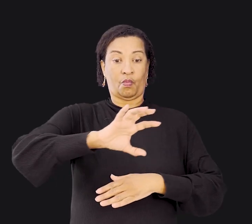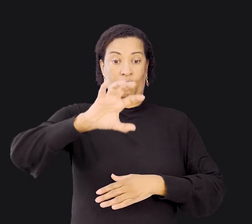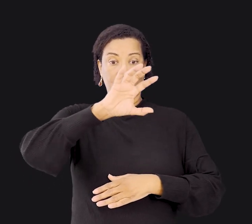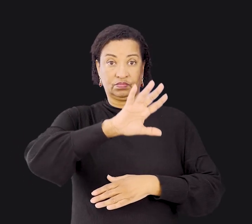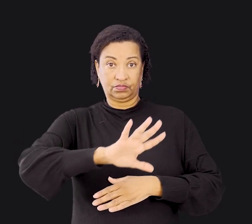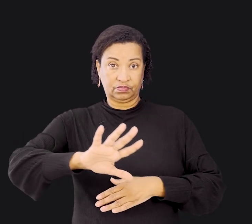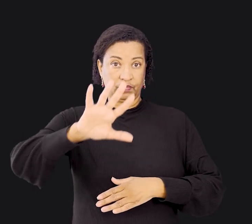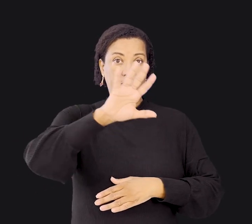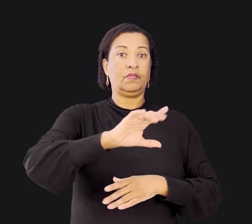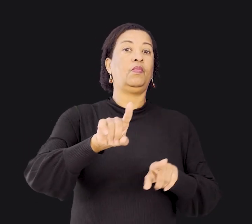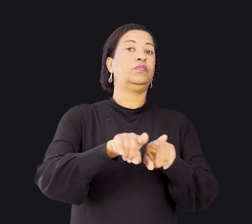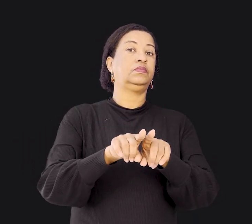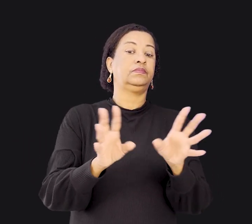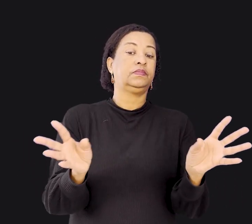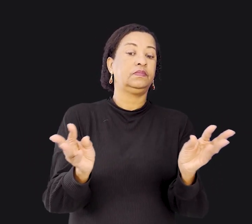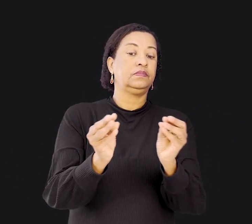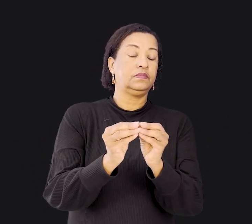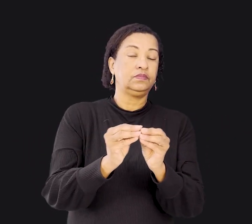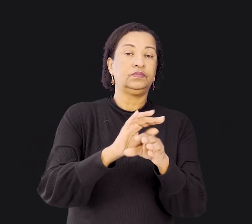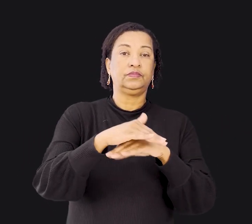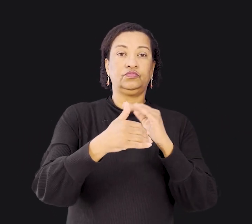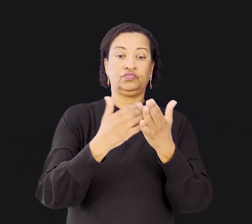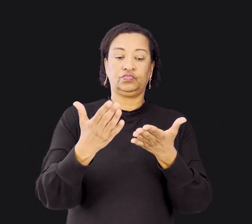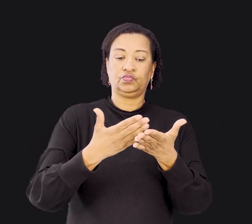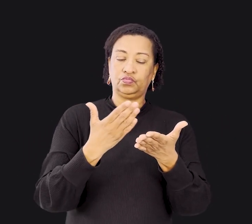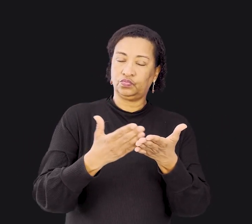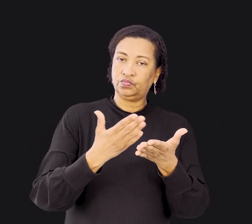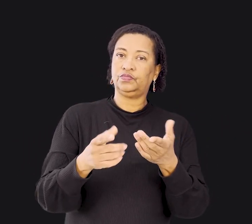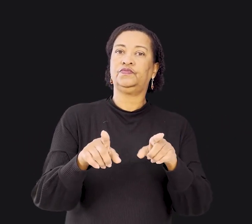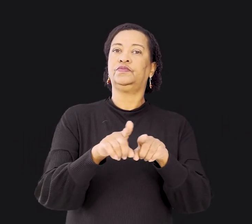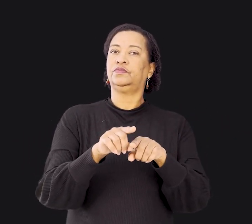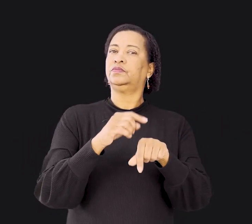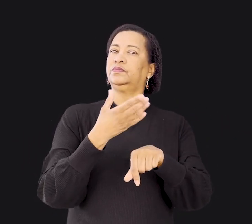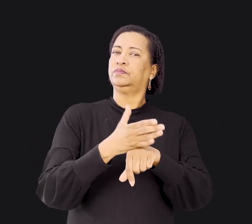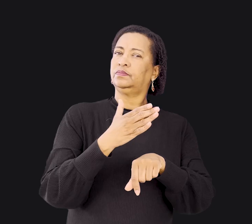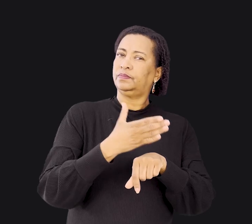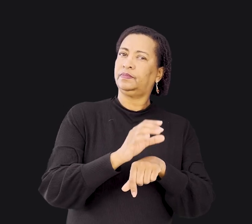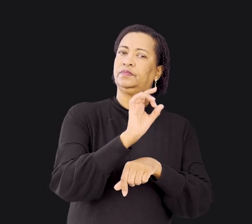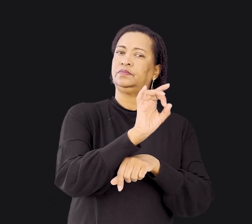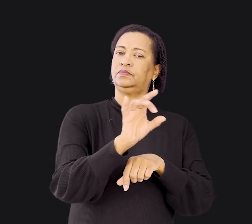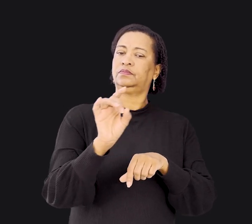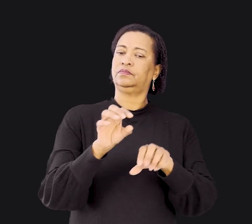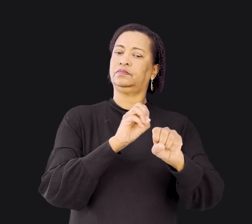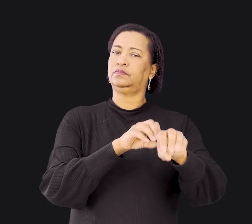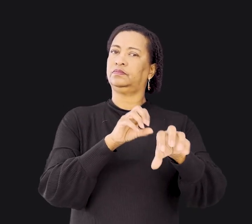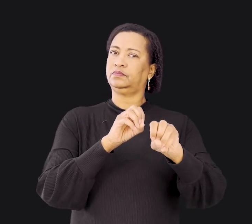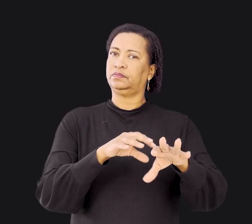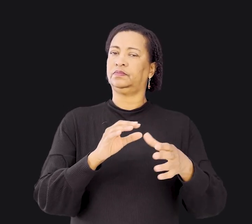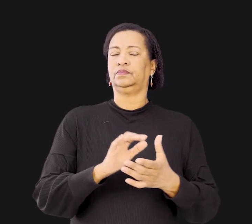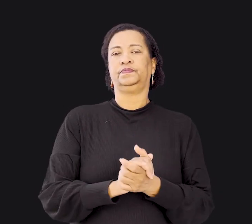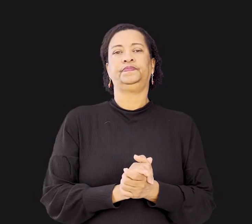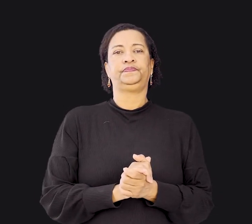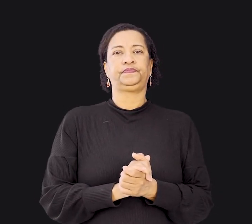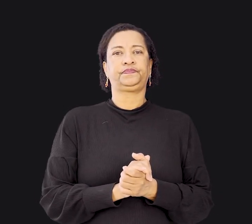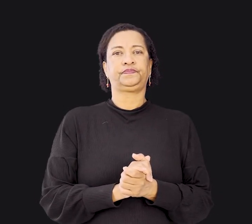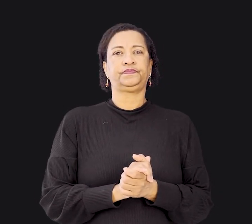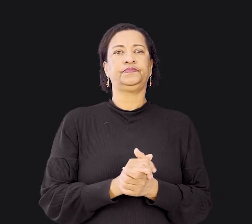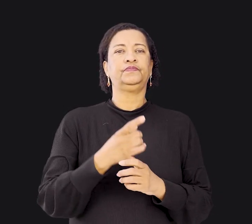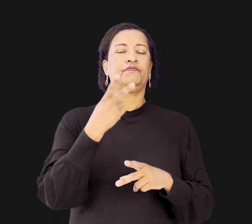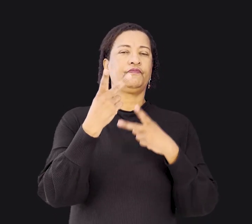resumida de todos os seus livros e também buscar uma aplicação prática em cada ensinamento. Iniciamos este curso